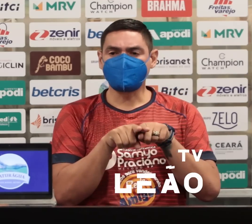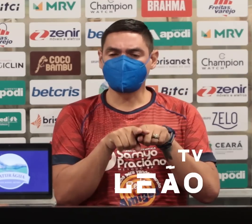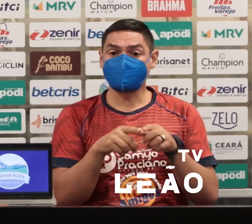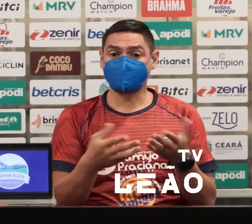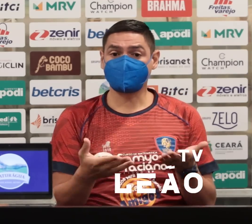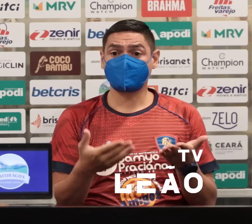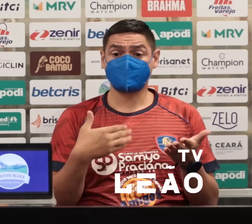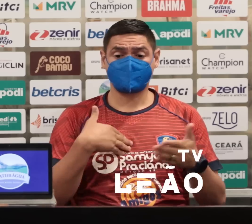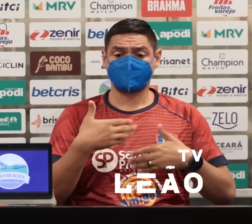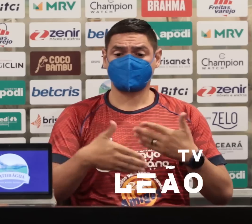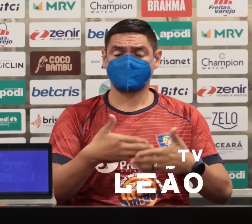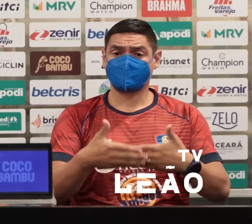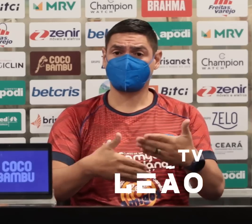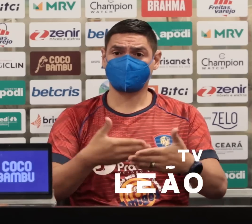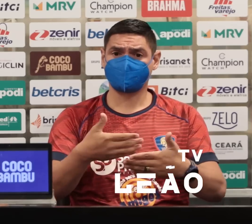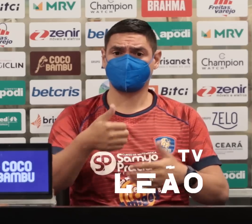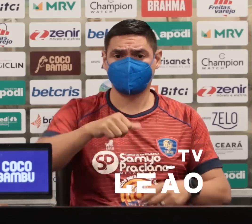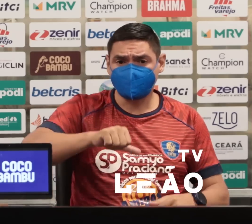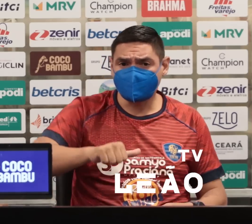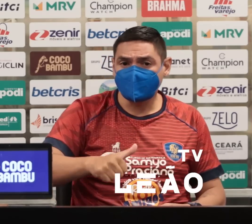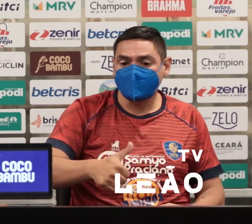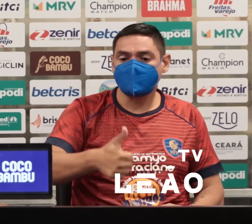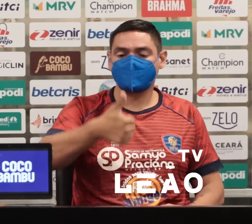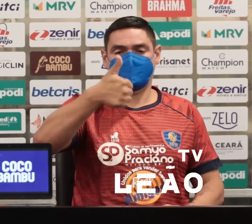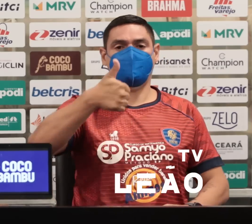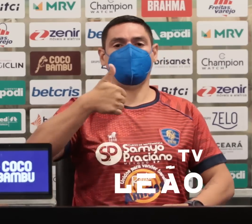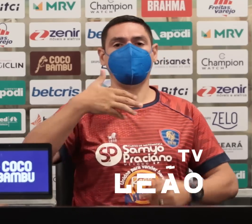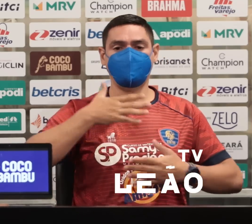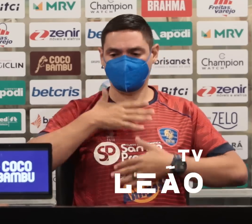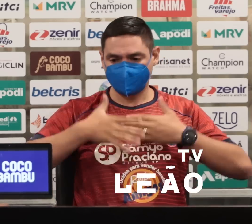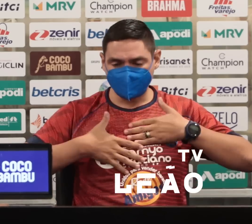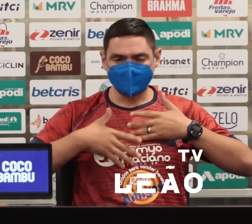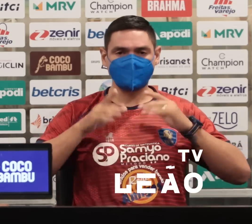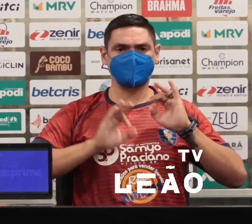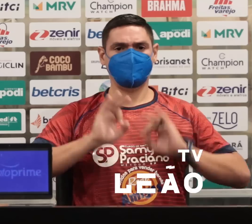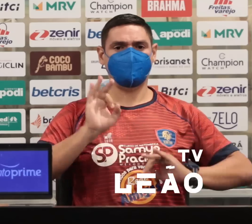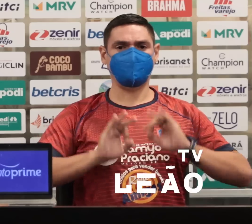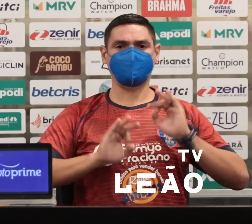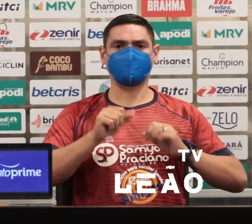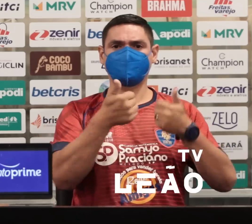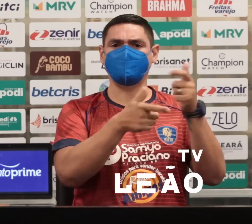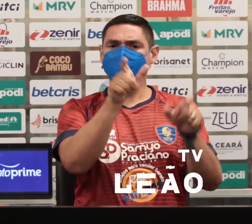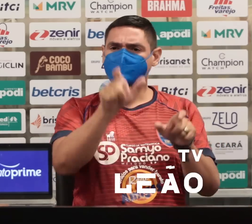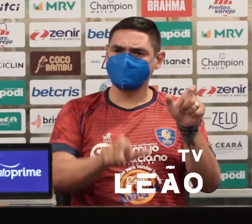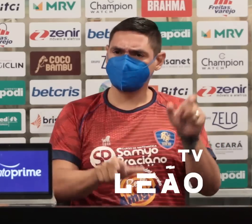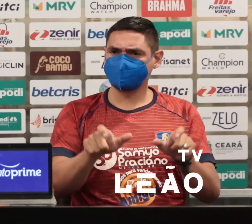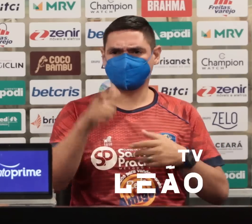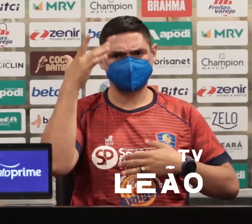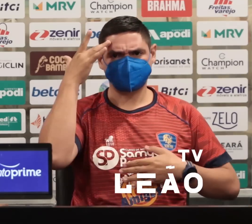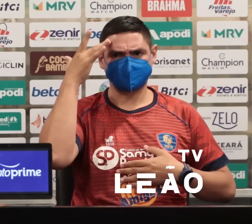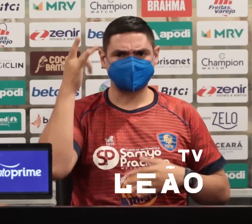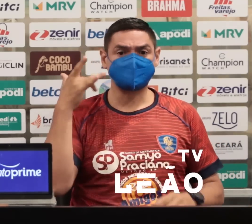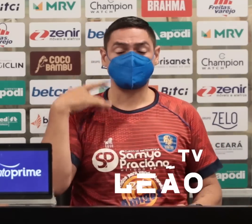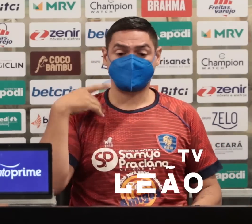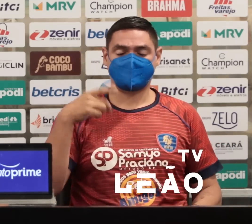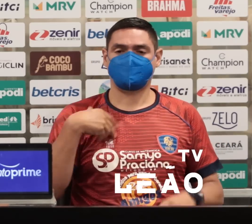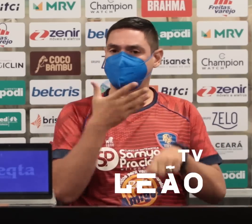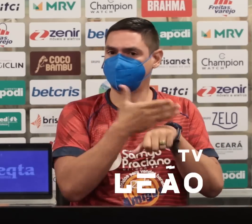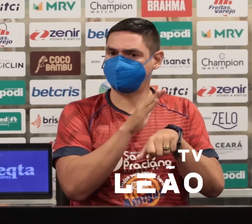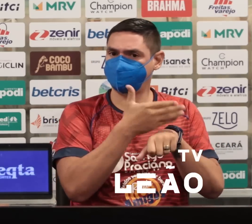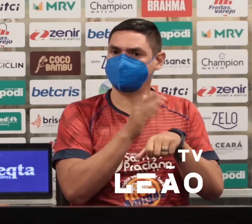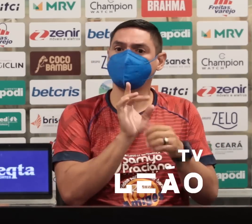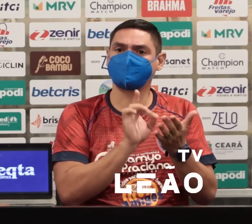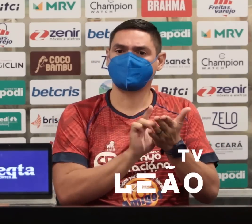Y vamos a recuperar los jugadores y vamos a trabajar o mañana solamente para llegar o